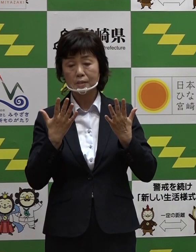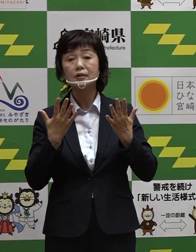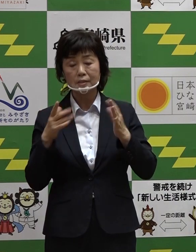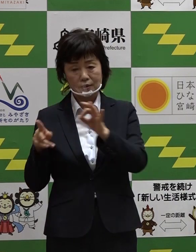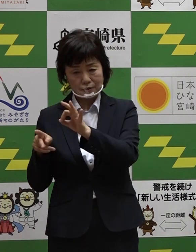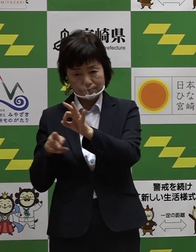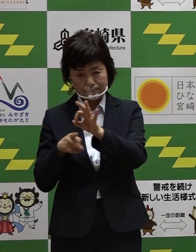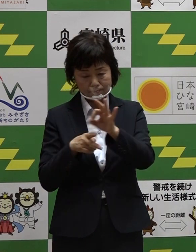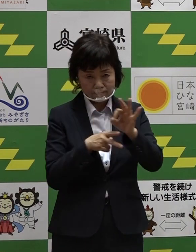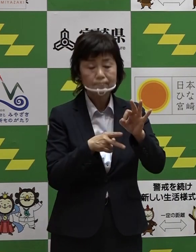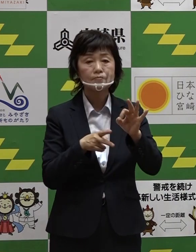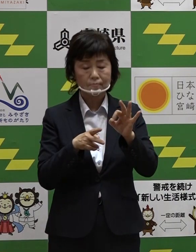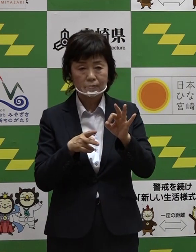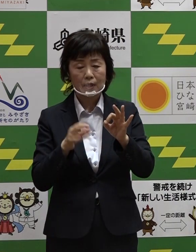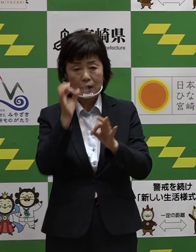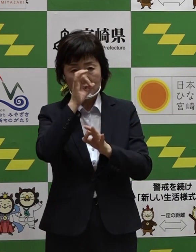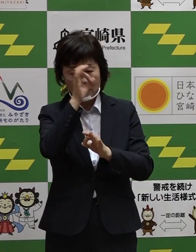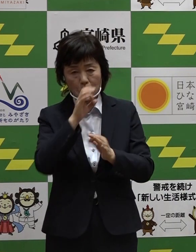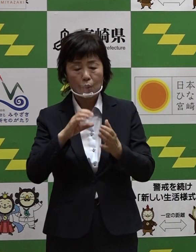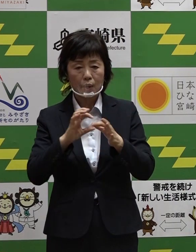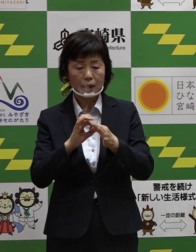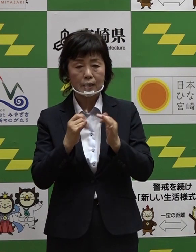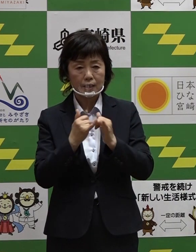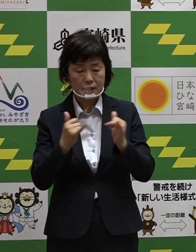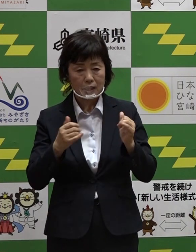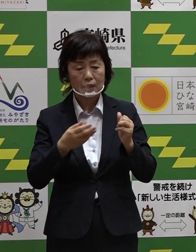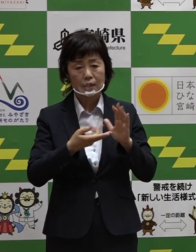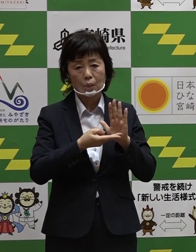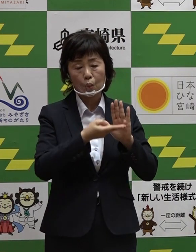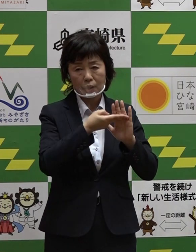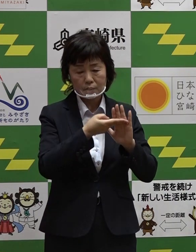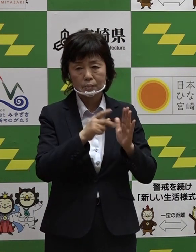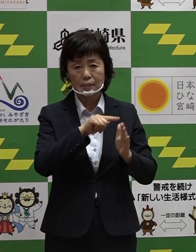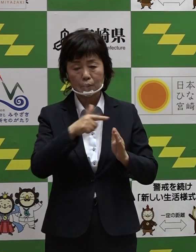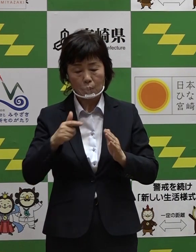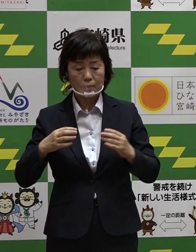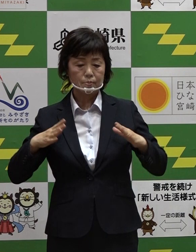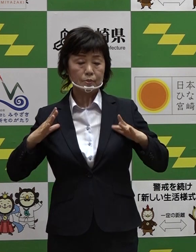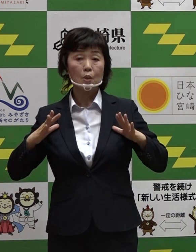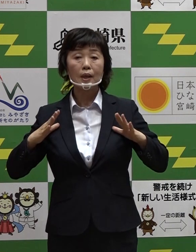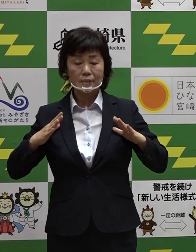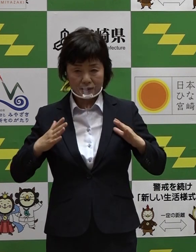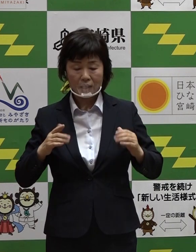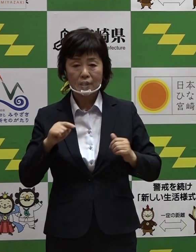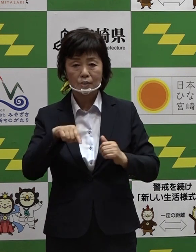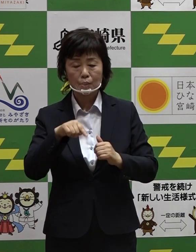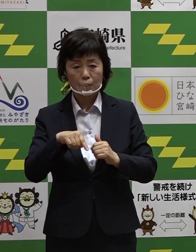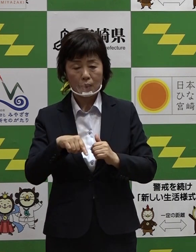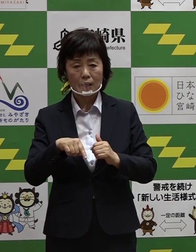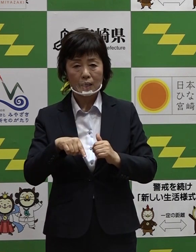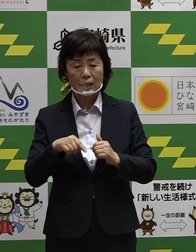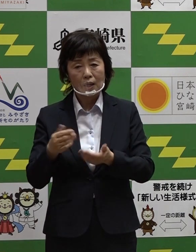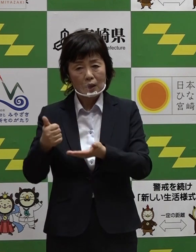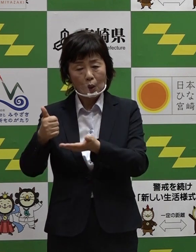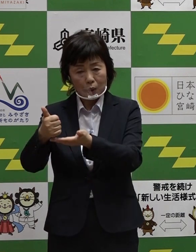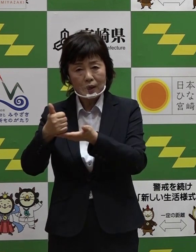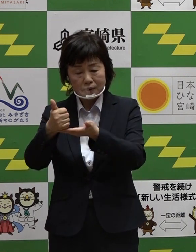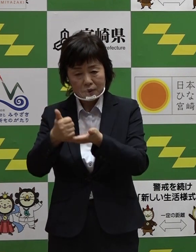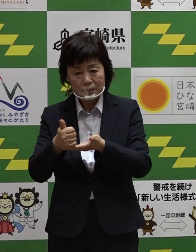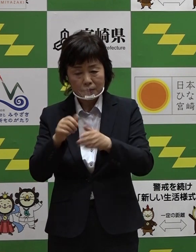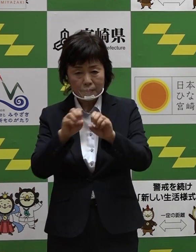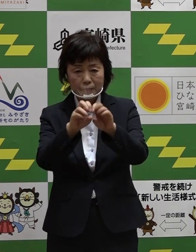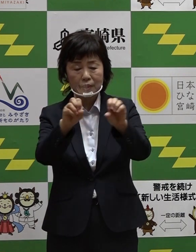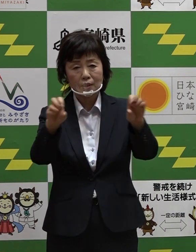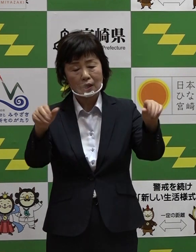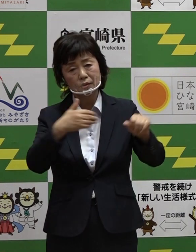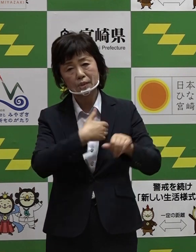ますので、各観光関係者、宿泊施設は、まあ、胸を張ってといいますか、そこは誘客に取り組むことができ